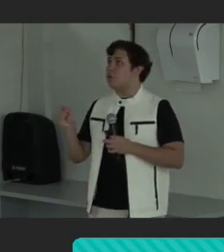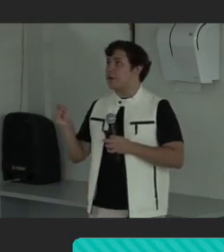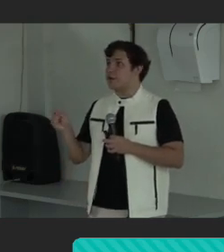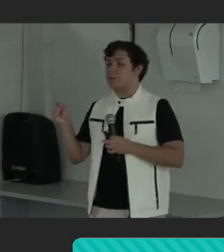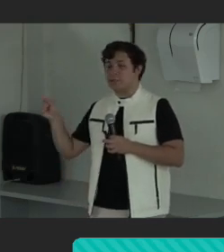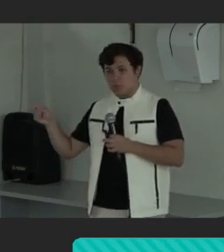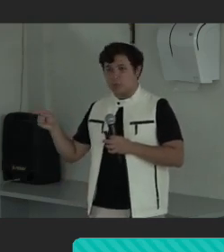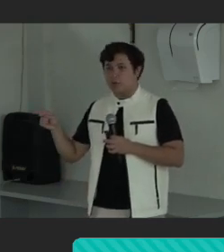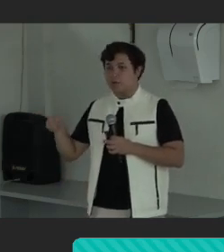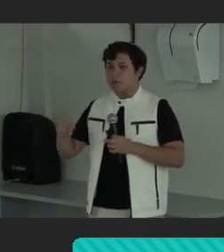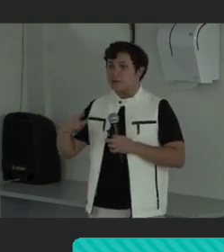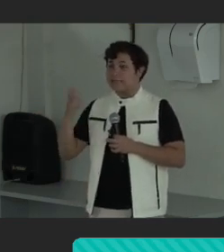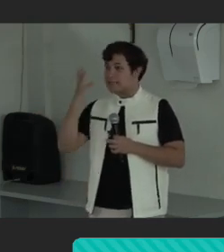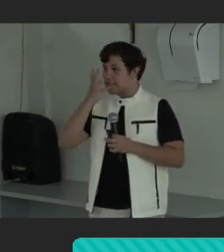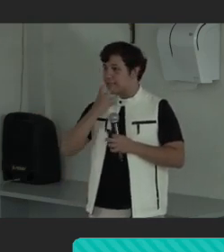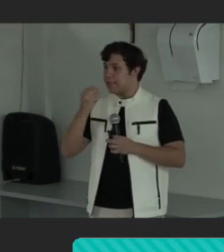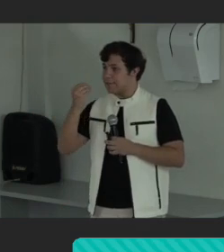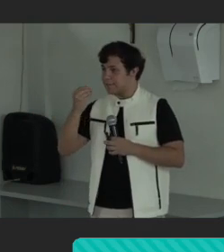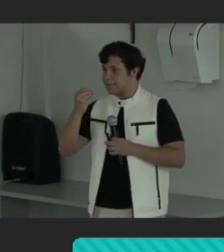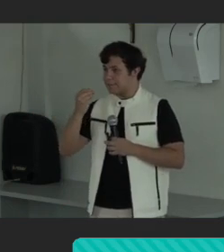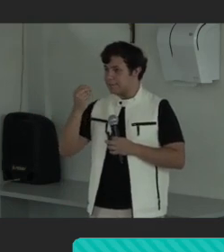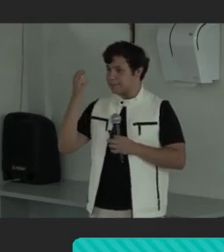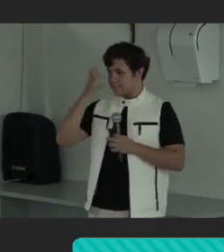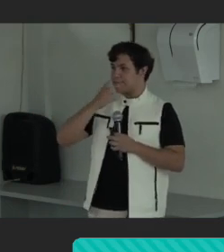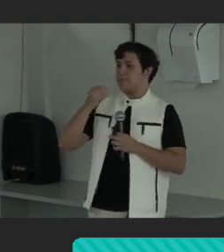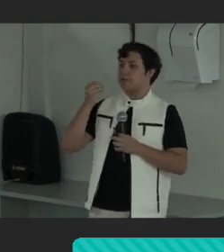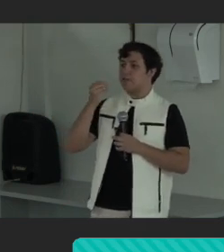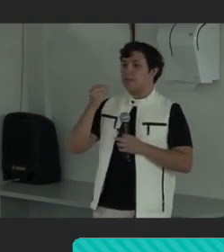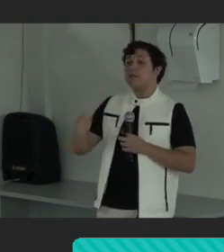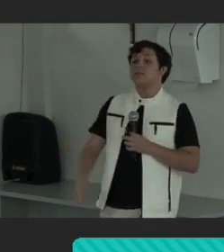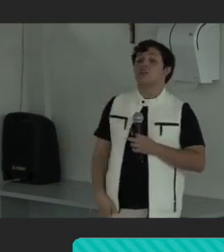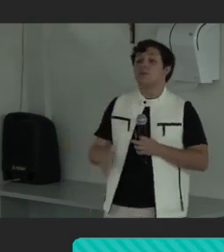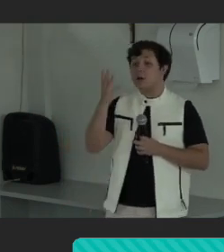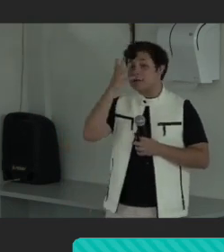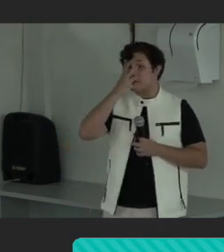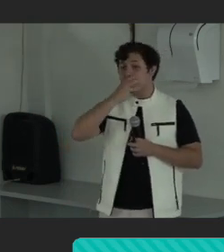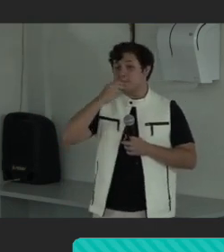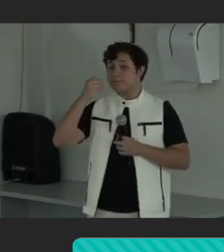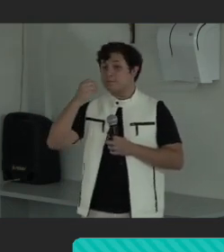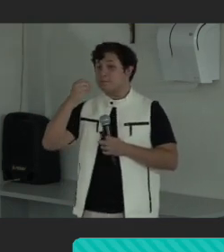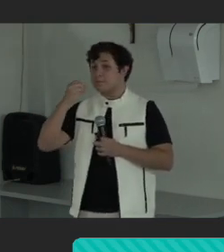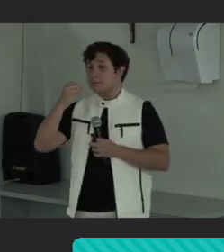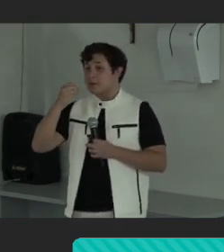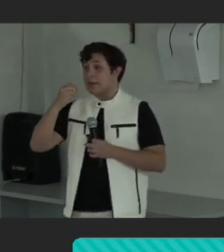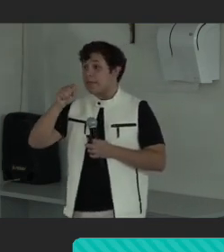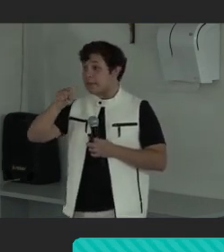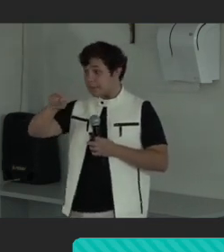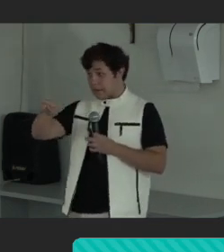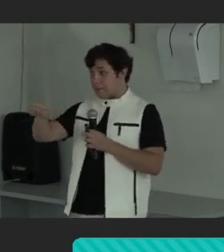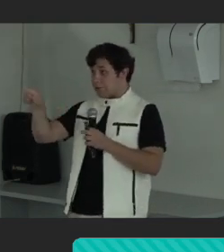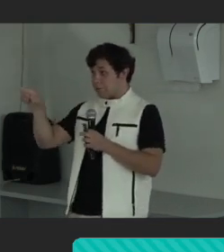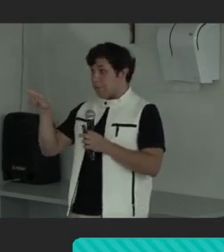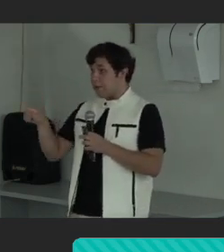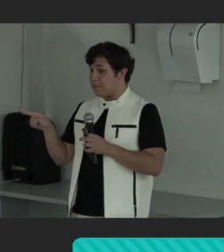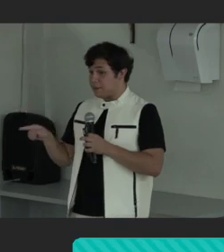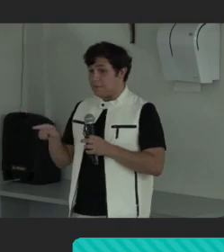bello, precioso, es esta seña. ¿Okay? Si yo hago esto, cada quien ya pensó en una palabra